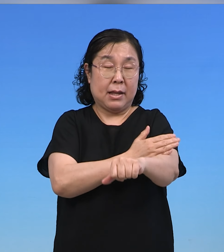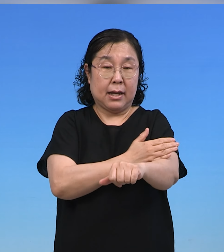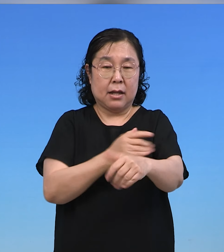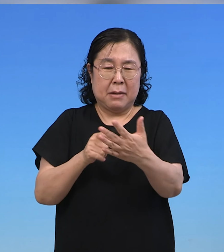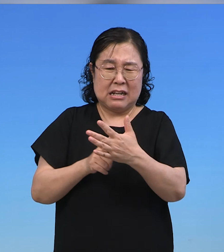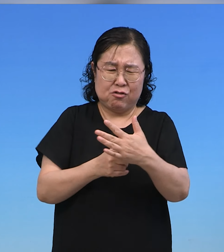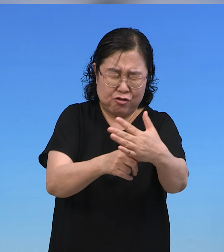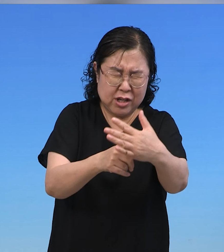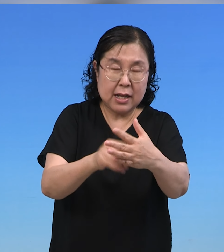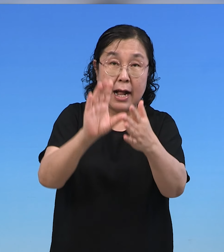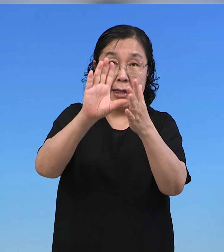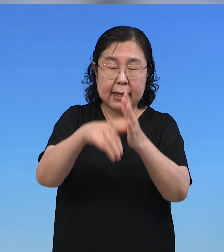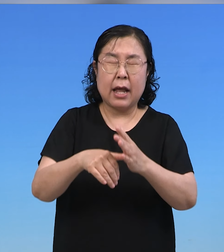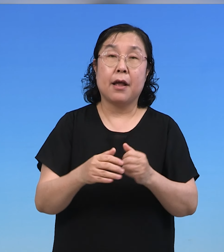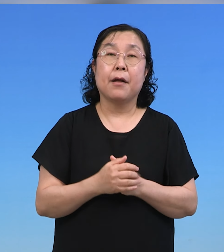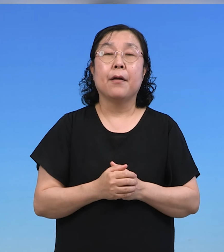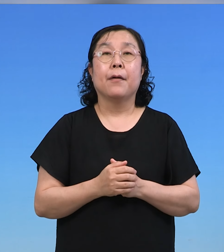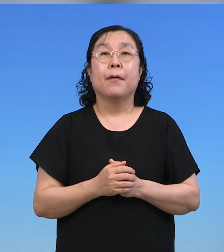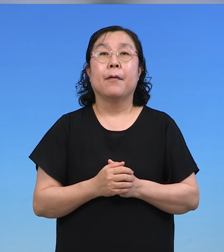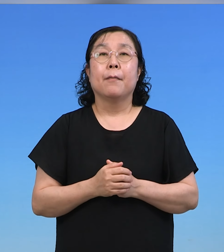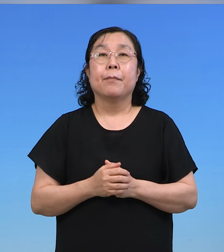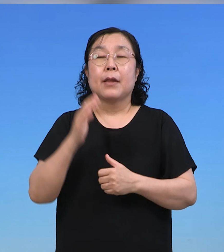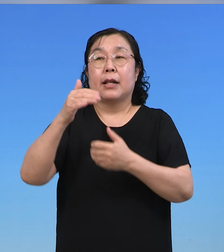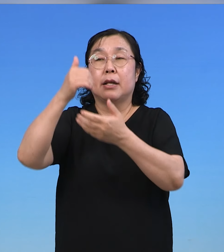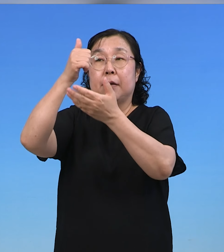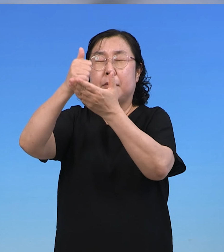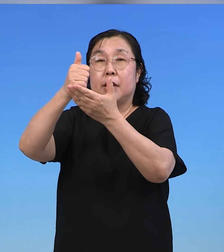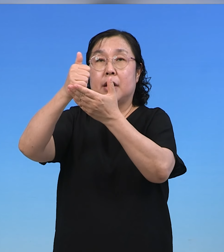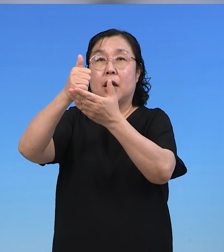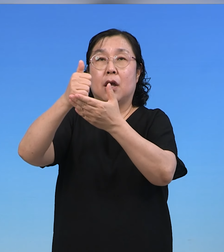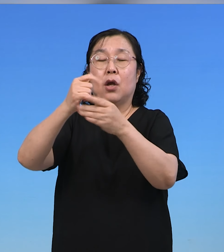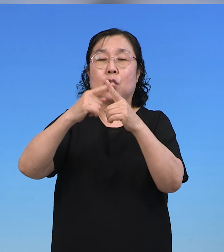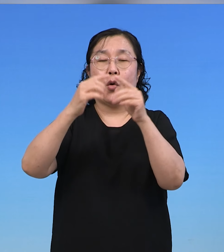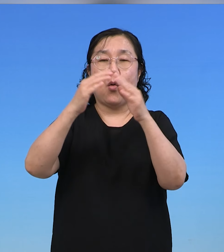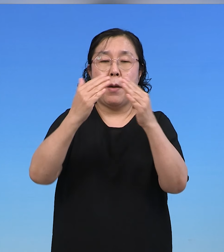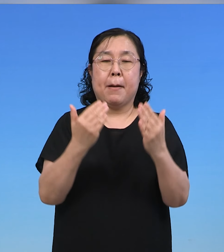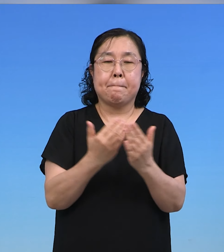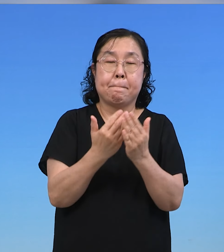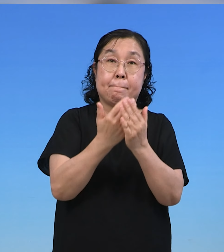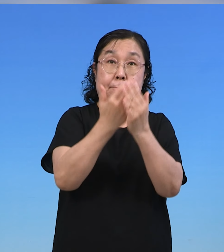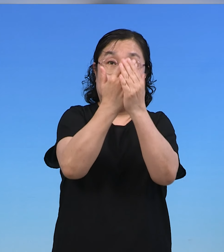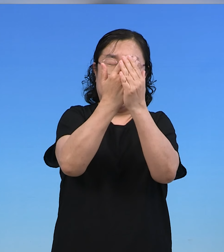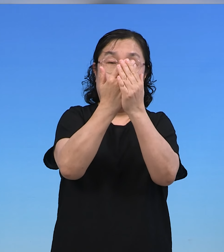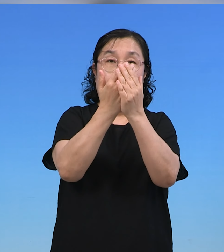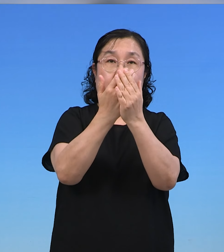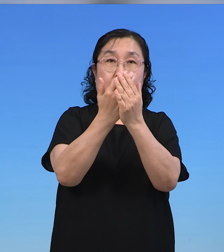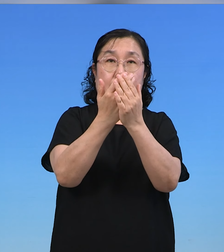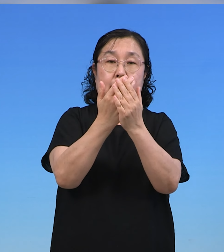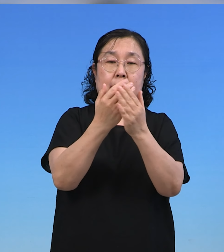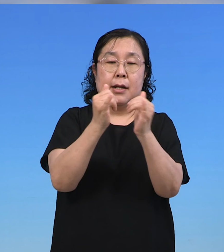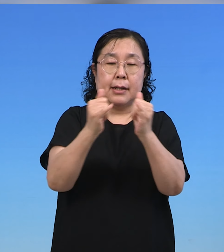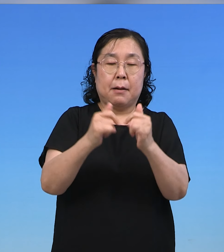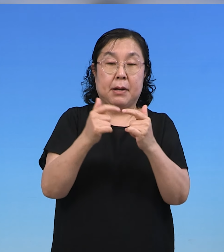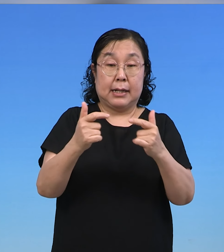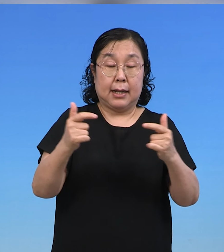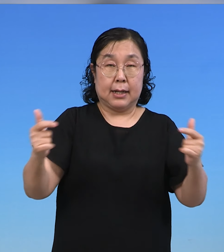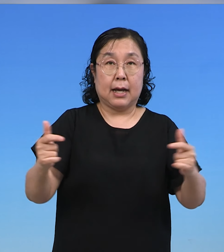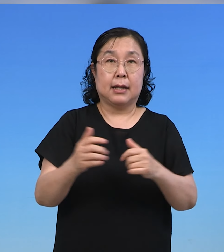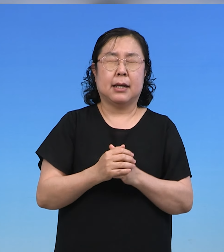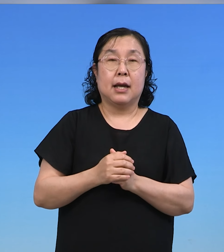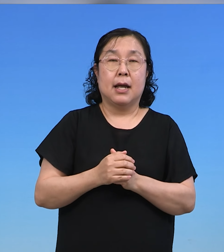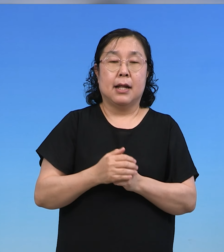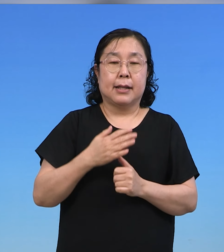저는 목사니까요. 이제 하나님께서 이제 막 교회를 막 성장시켜 주시니까 거기에 고무가 돼가지고 나 이제 10만